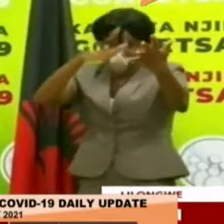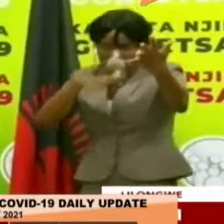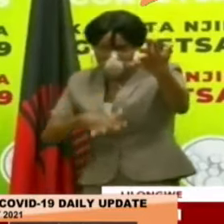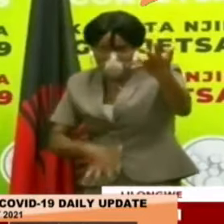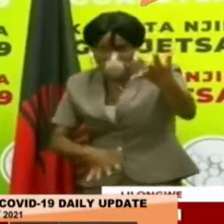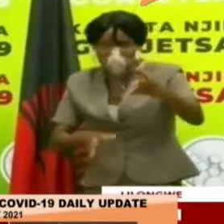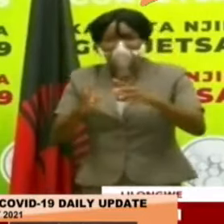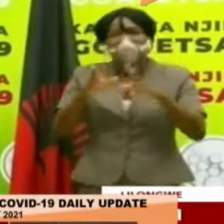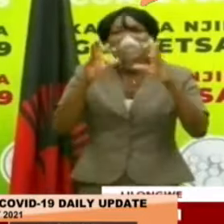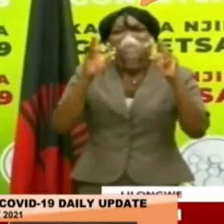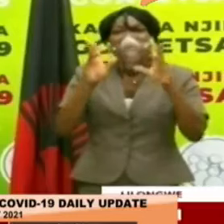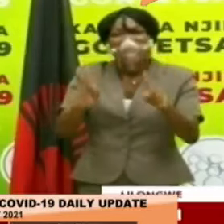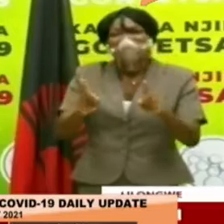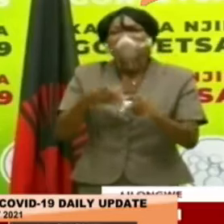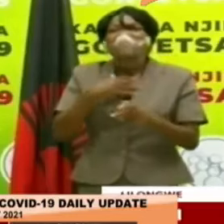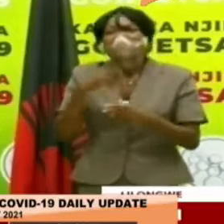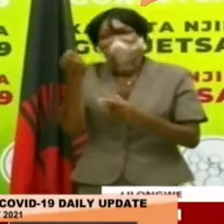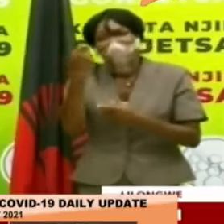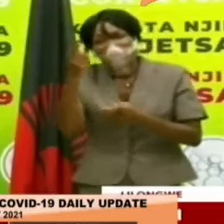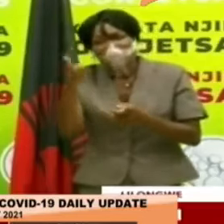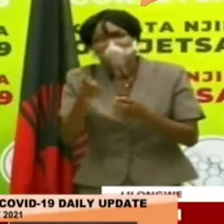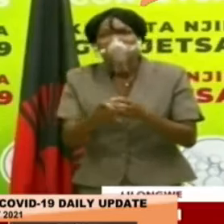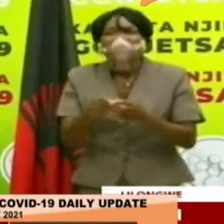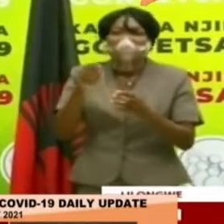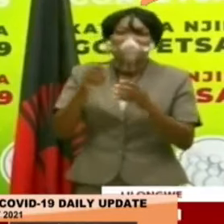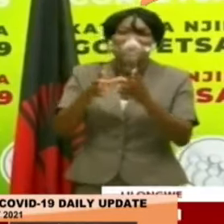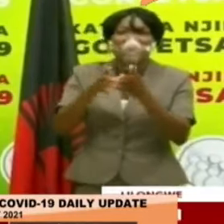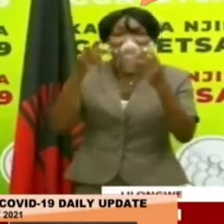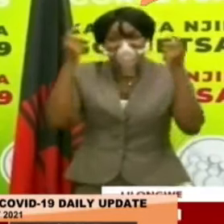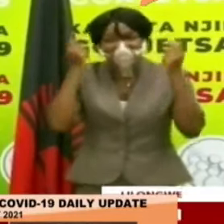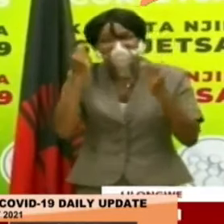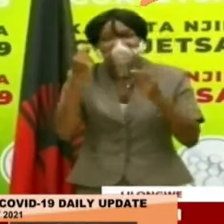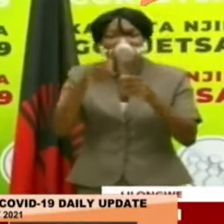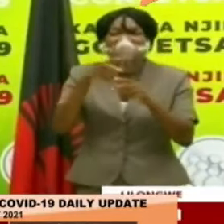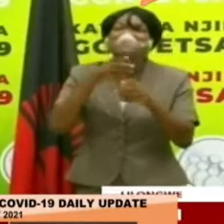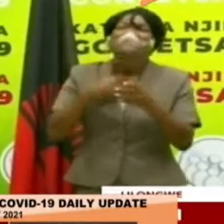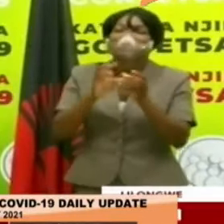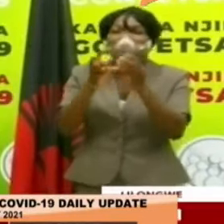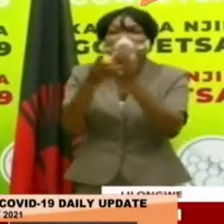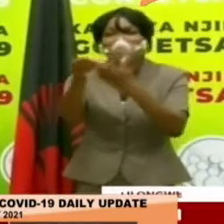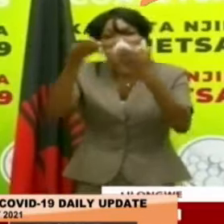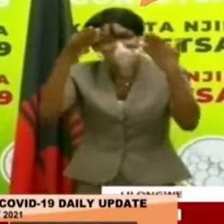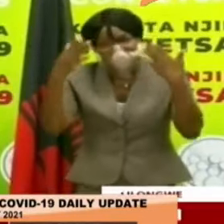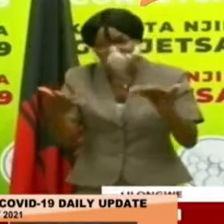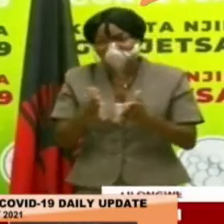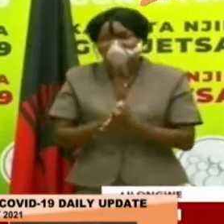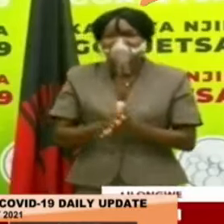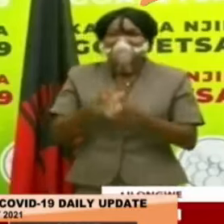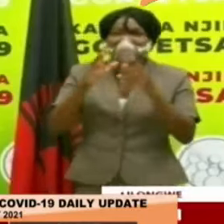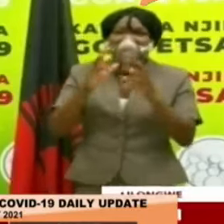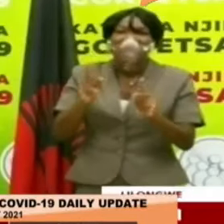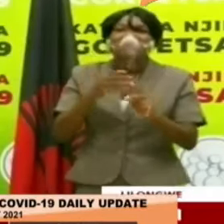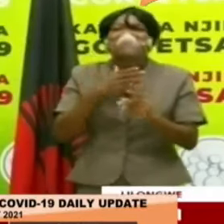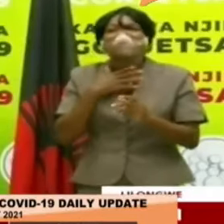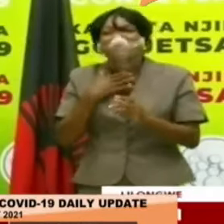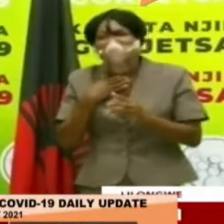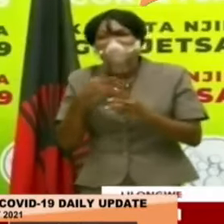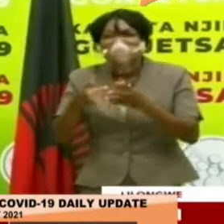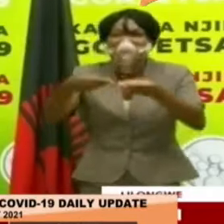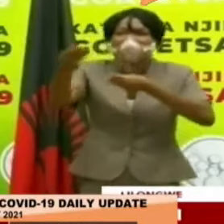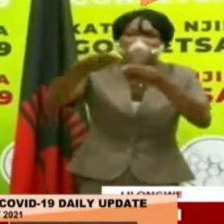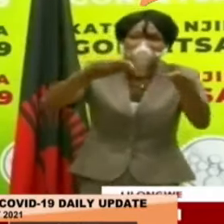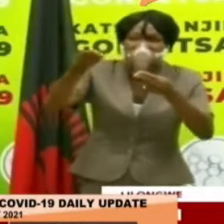na weekend kuti na Malawi mudziwe kuti kodi chimene chifunikira kugula ndi chani amene ali kuthekera abweretse